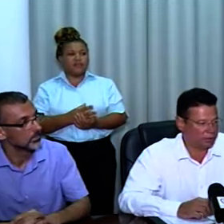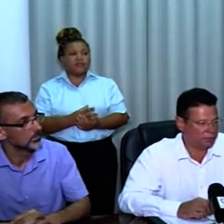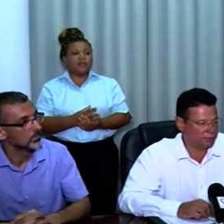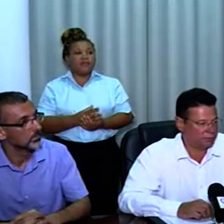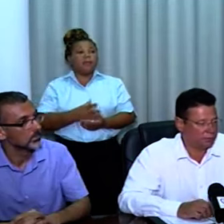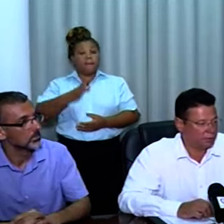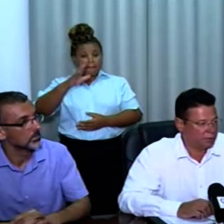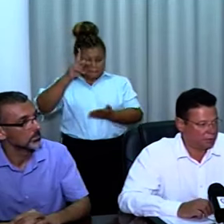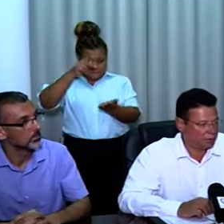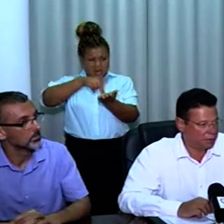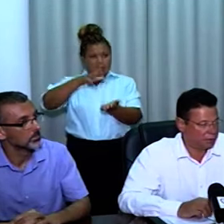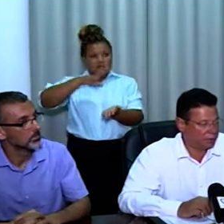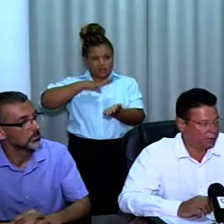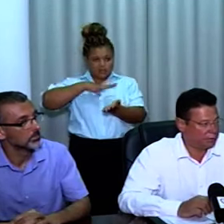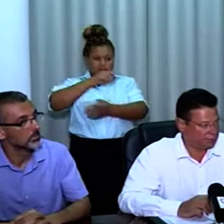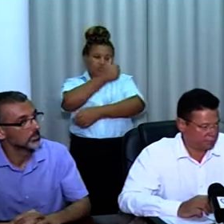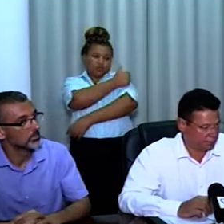aller là-bas,